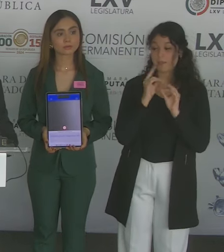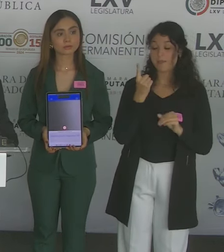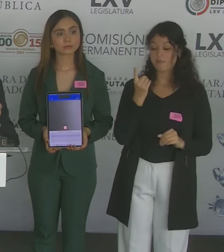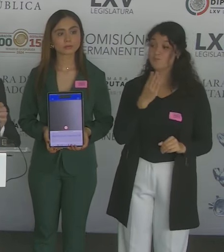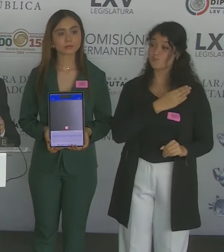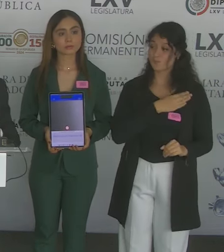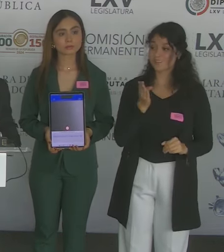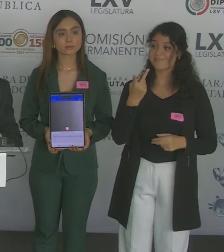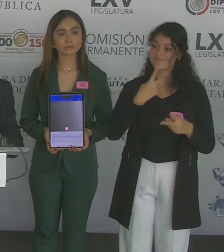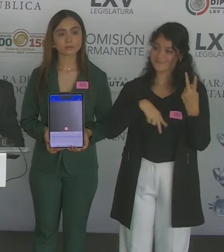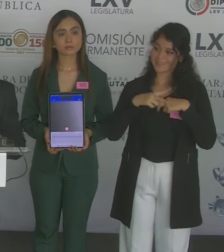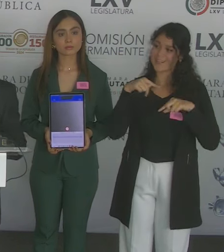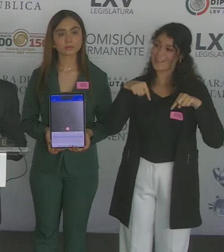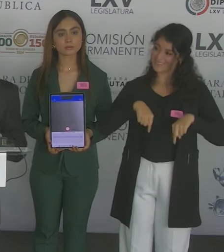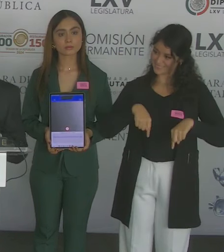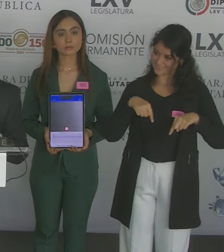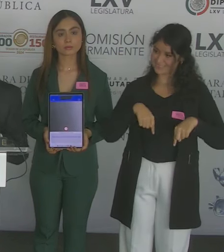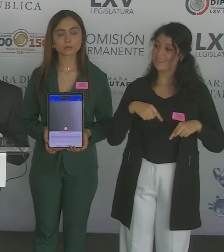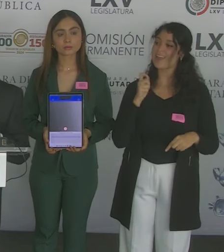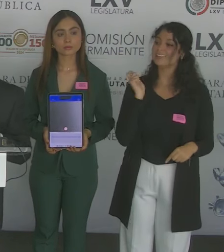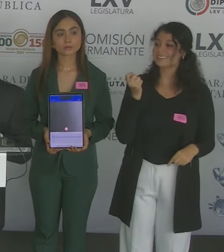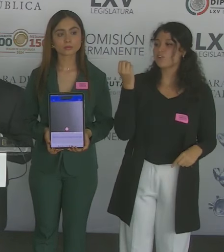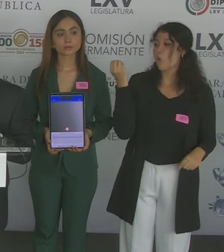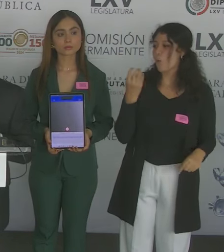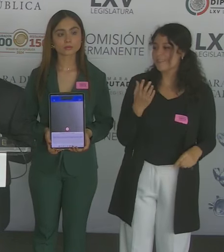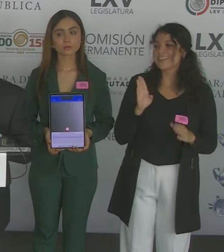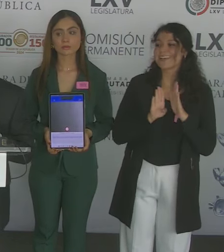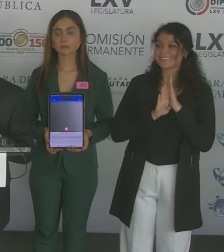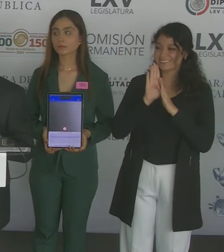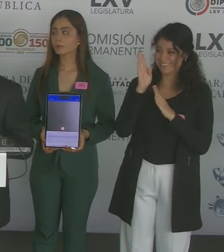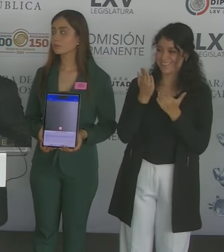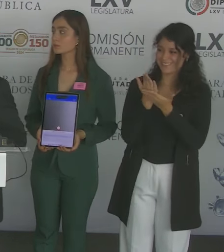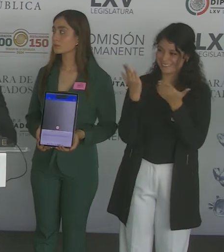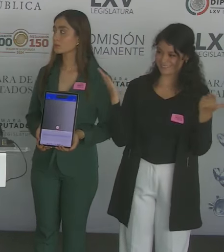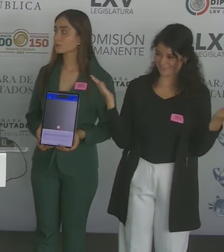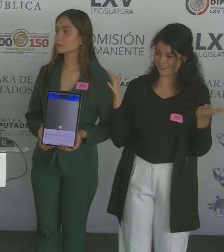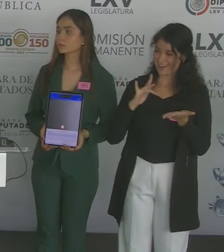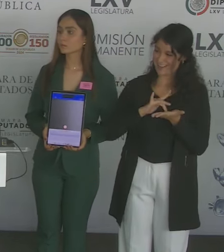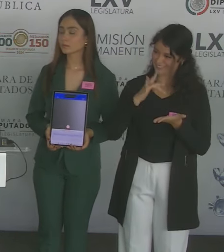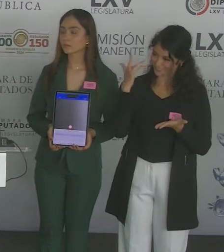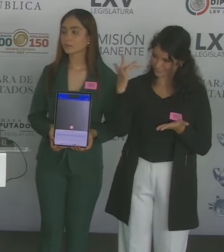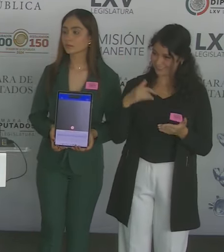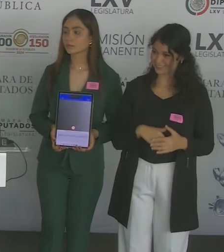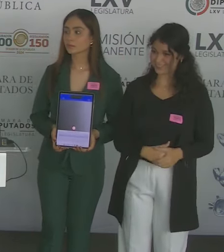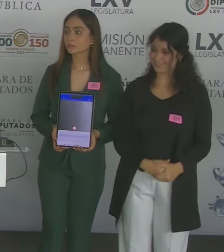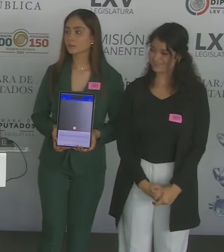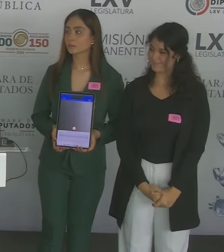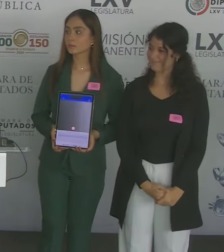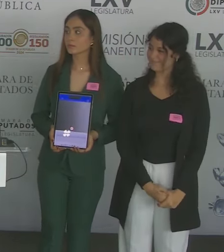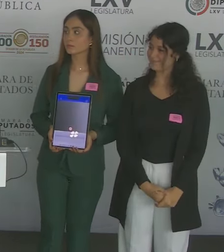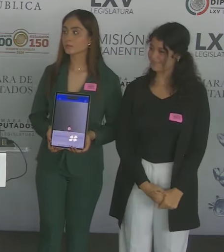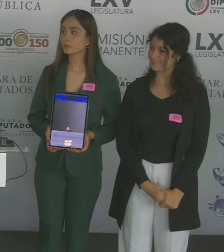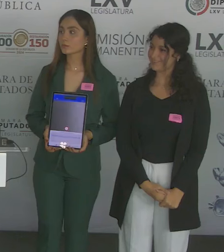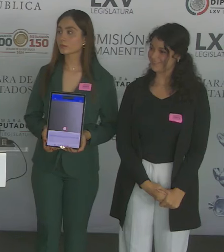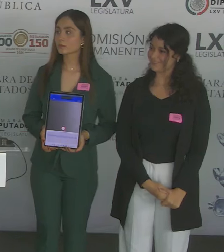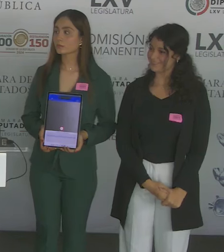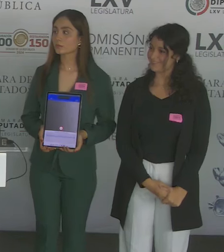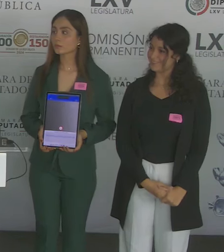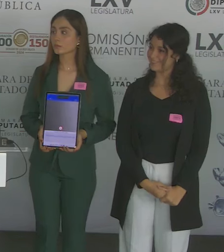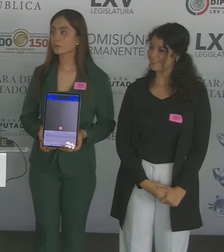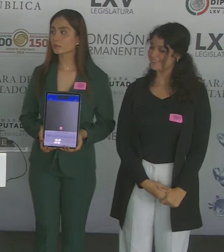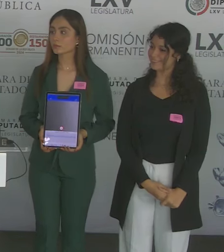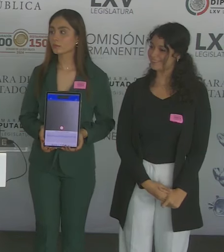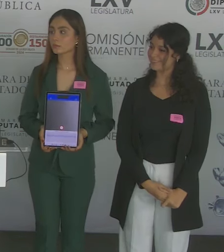esto y obviamente le deseamos mucho éxito a la diputada Gracias si ustedes nos los permitieran coordinador